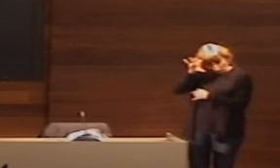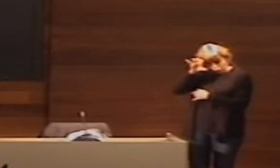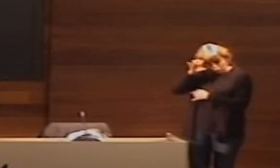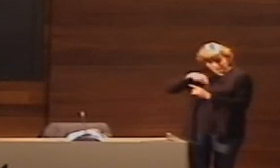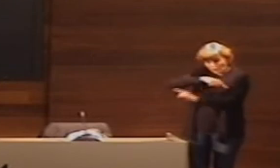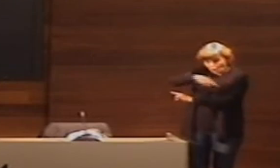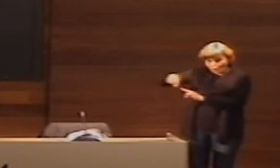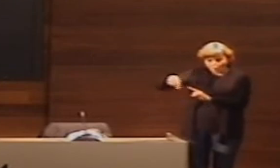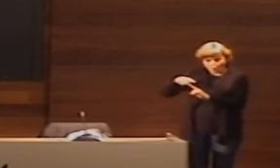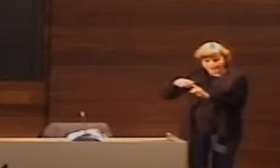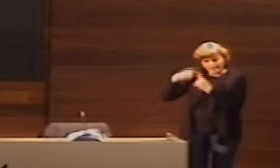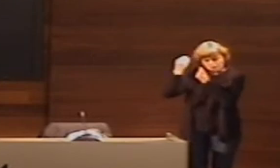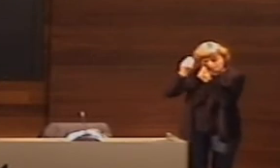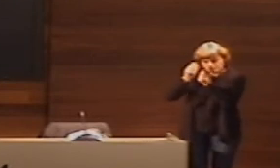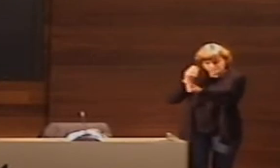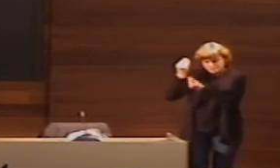en medidas mucho